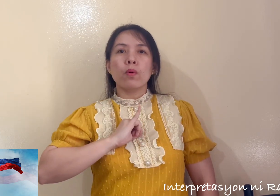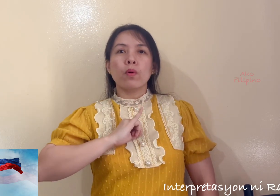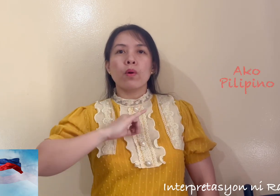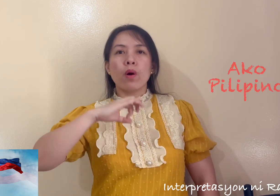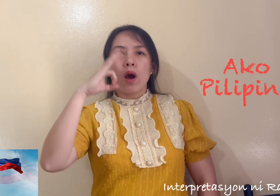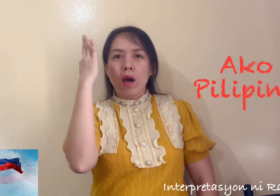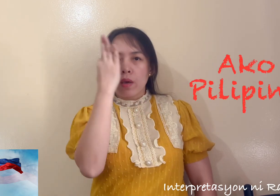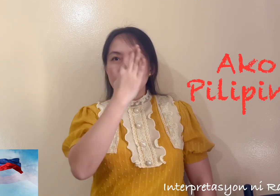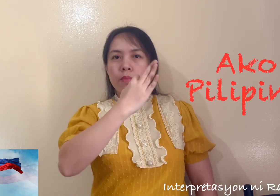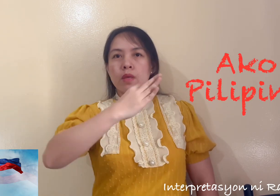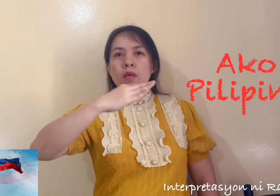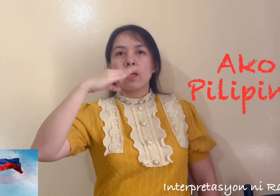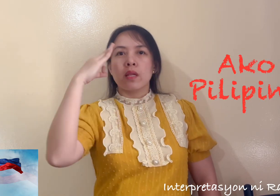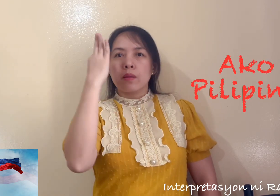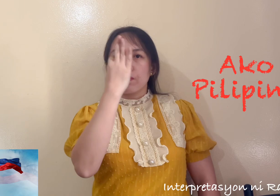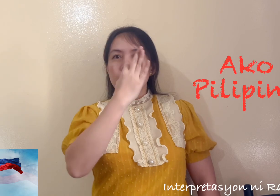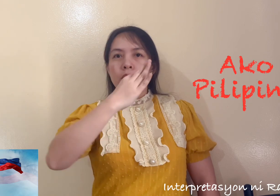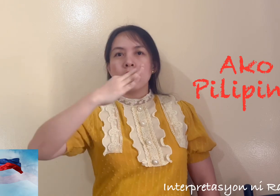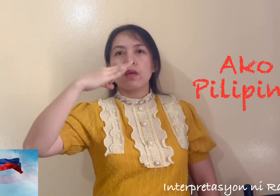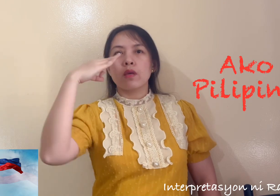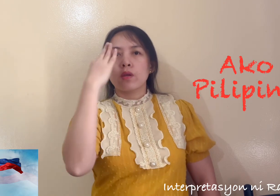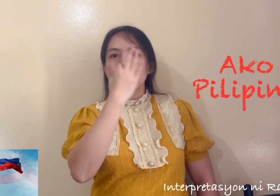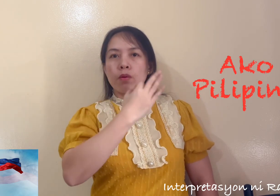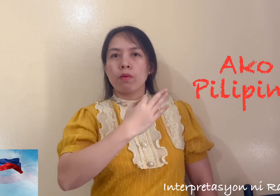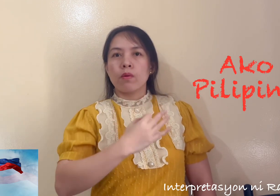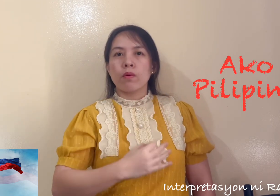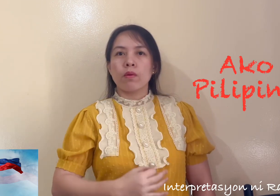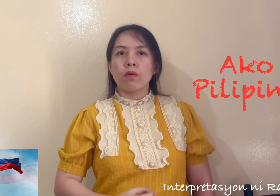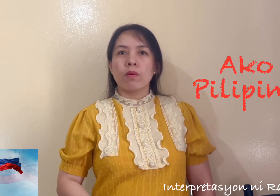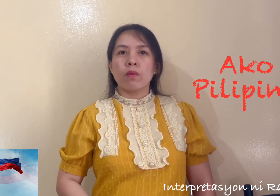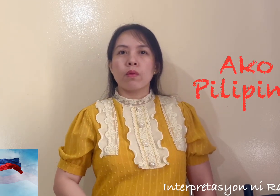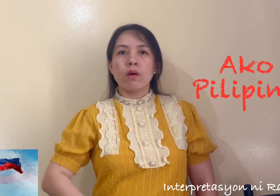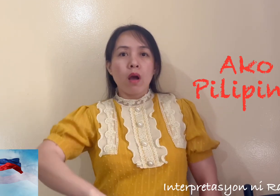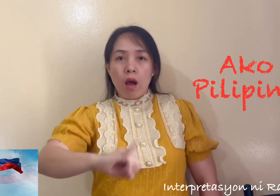Ako ay Pilipino,